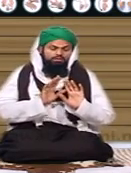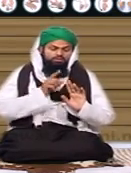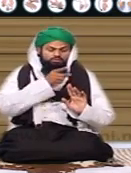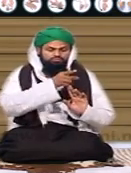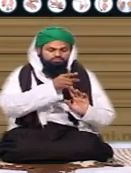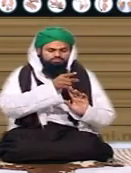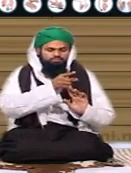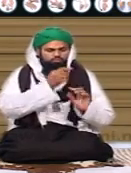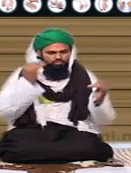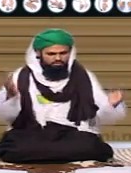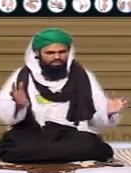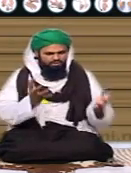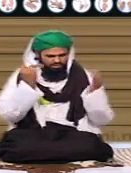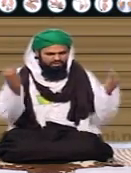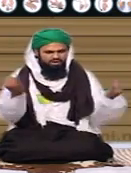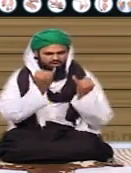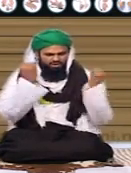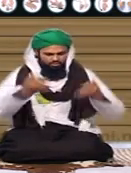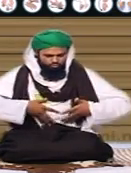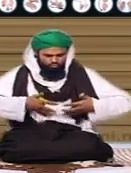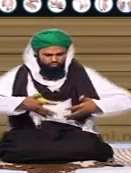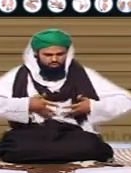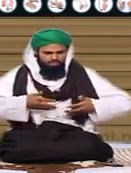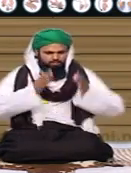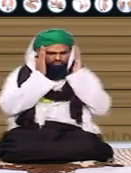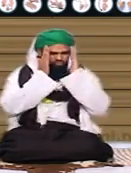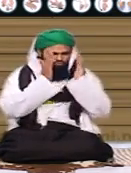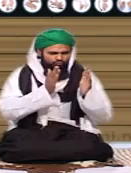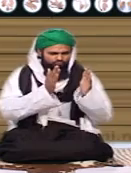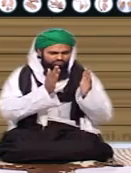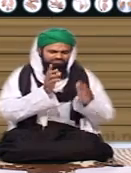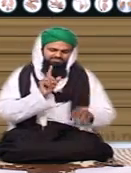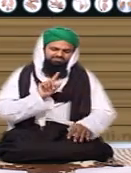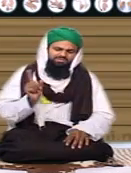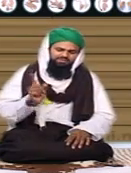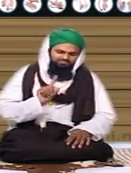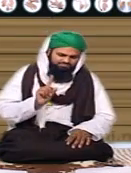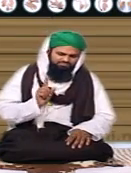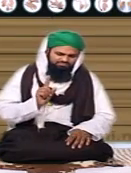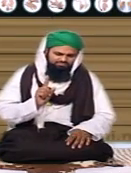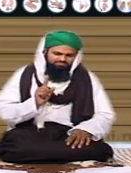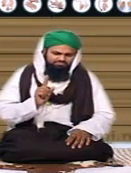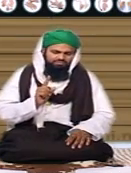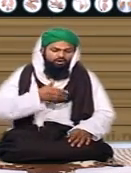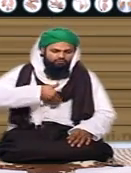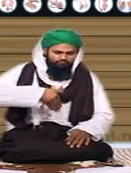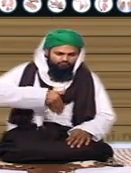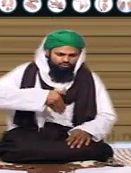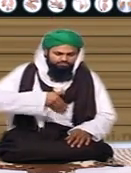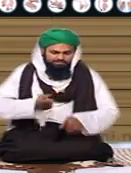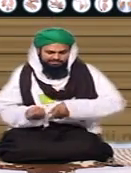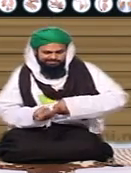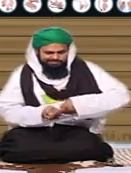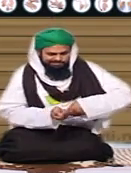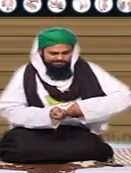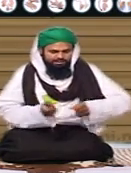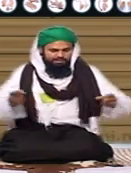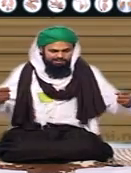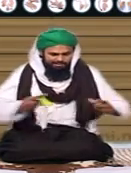میں سنا دی جا چکی ہے، کیا وہ کھیل کود میں مصروف رہے گا؟ وہ کرکٹ کے میدان میں نظر آئے گا، فٹ بال اچھالتے ہوئے نظر آئے گا،